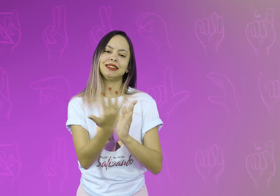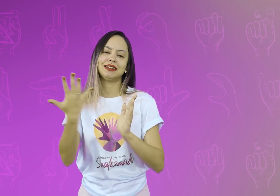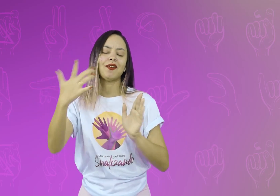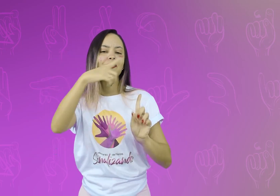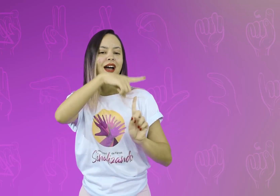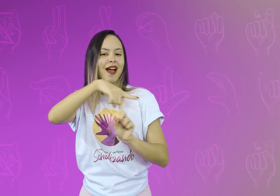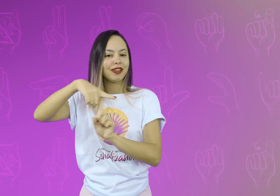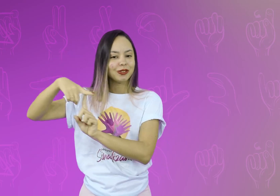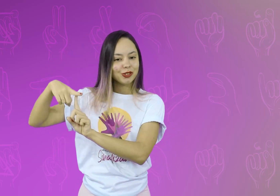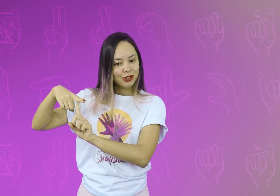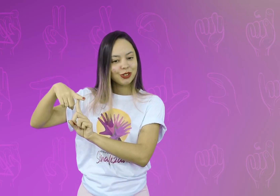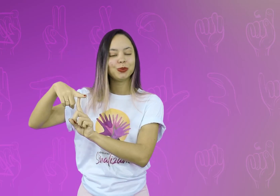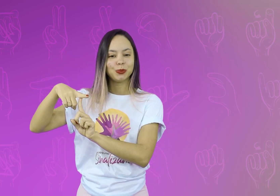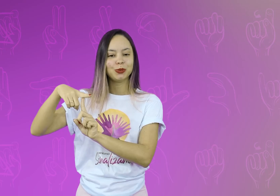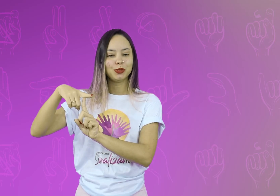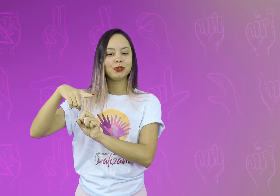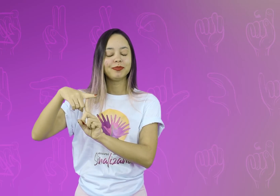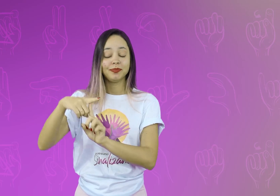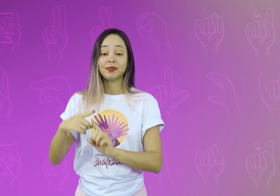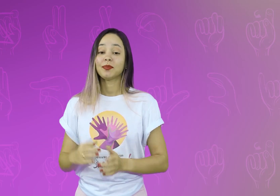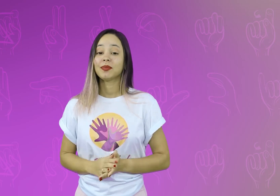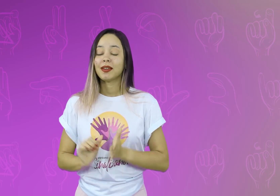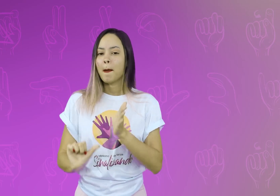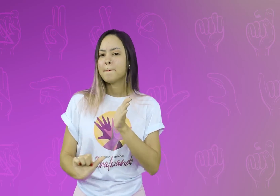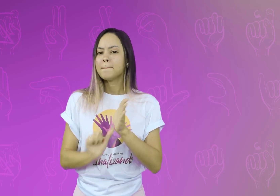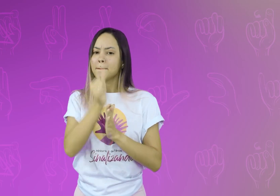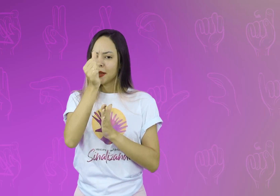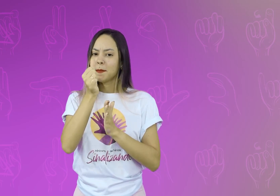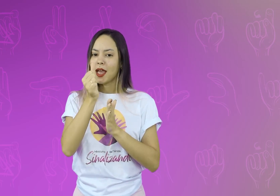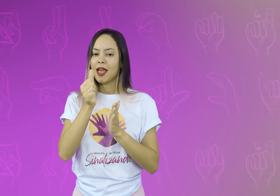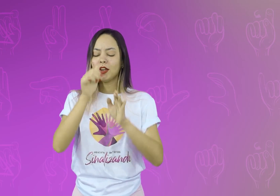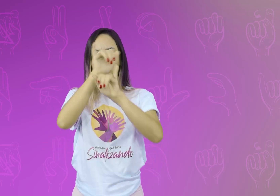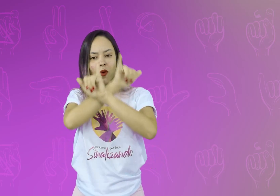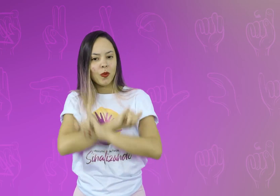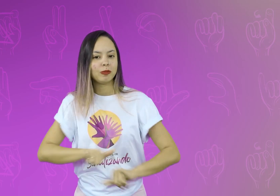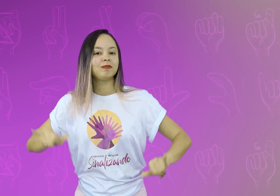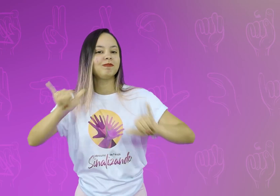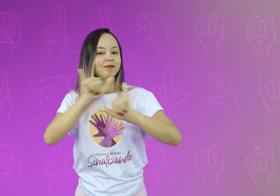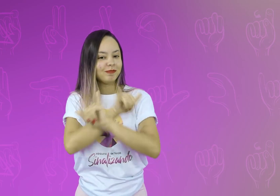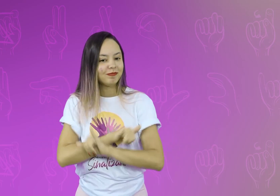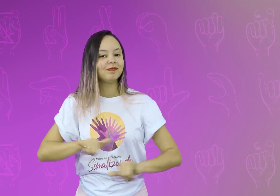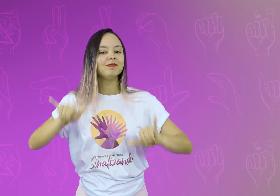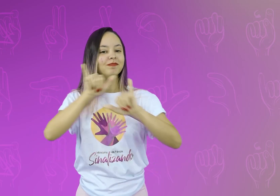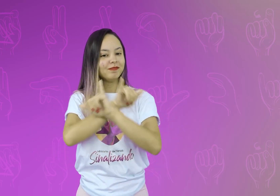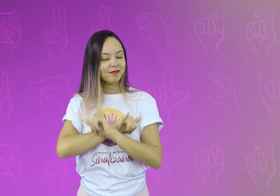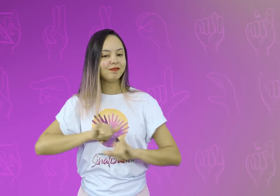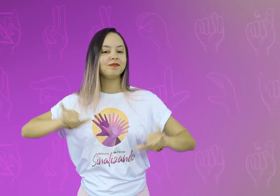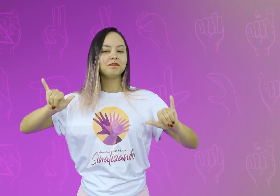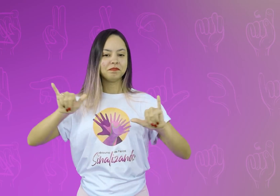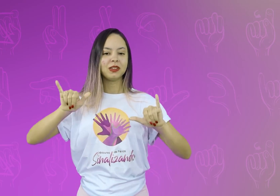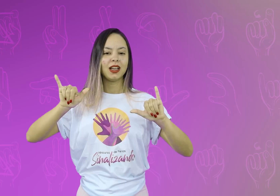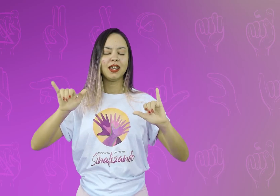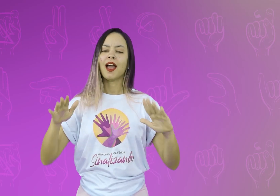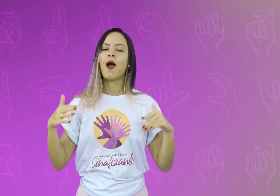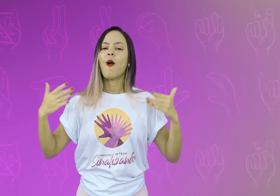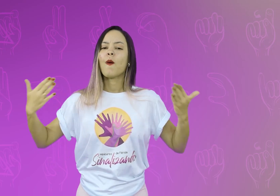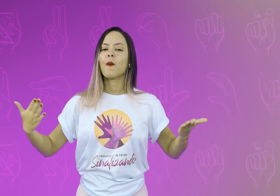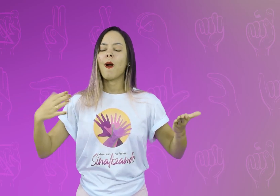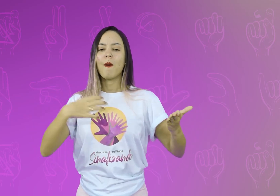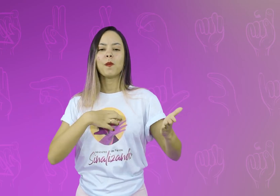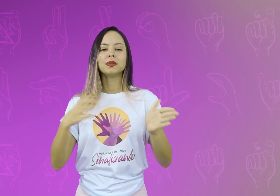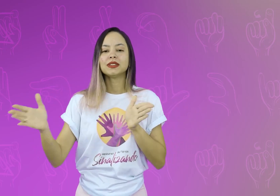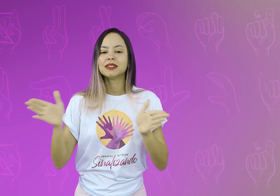a gente percebe várias formas de acessibilidade, tá, gente? E a primeira delas é no período da